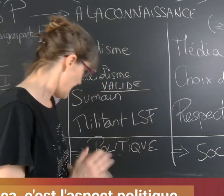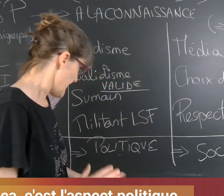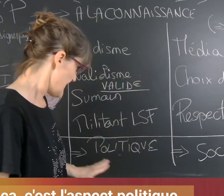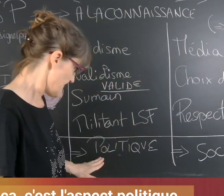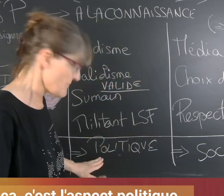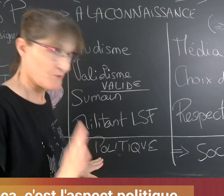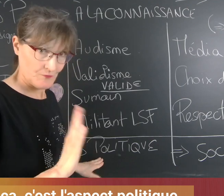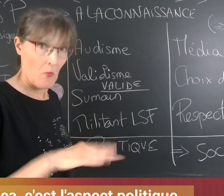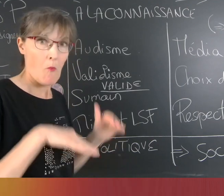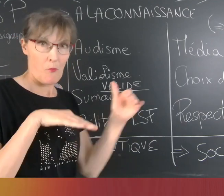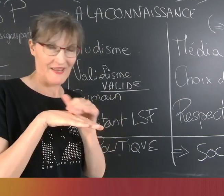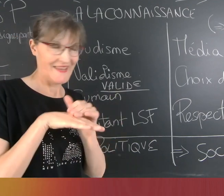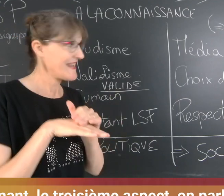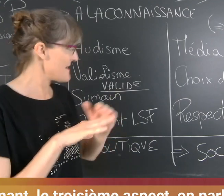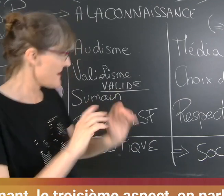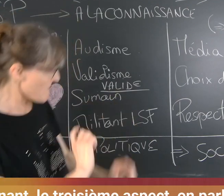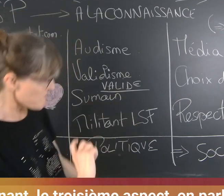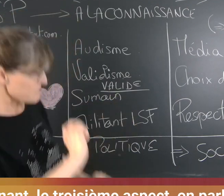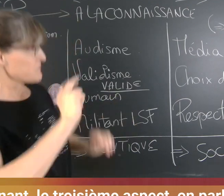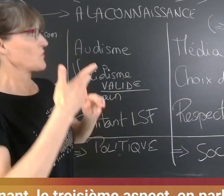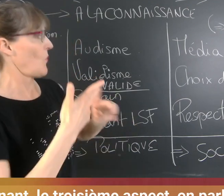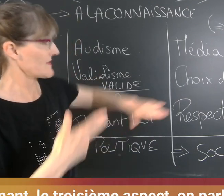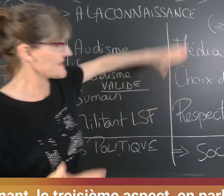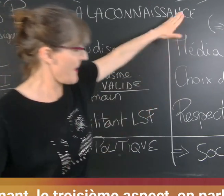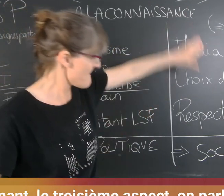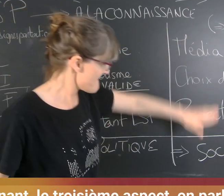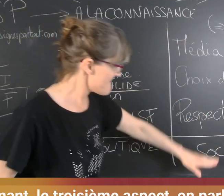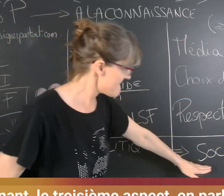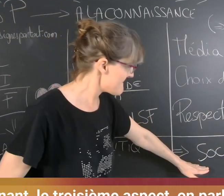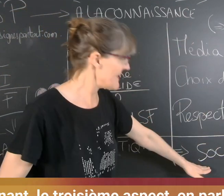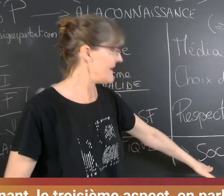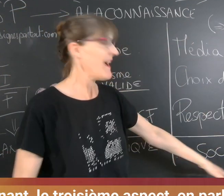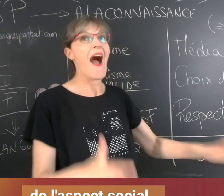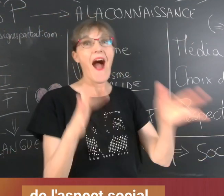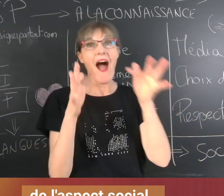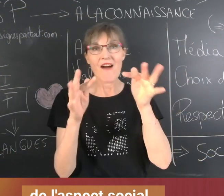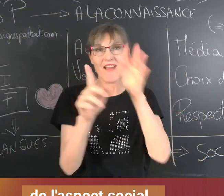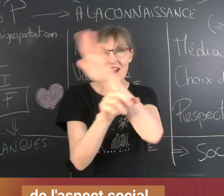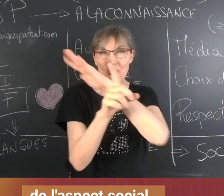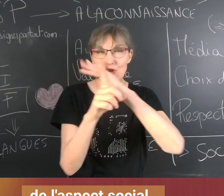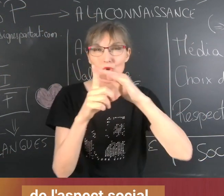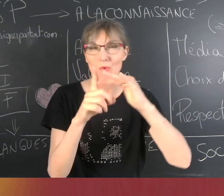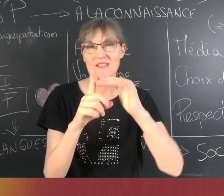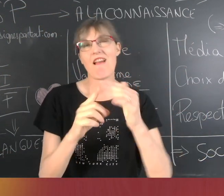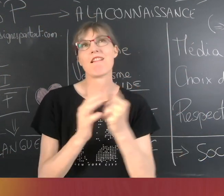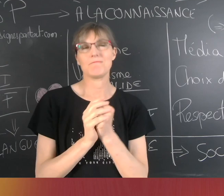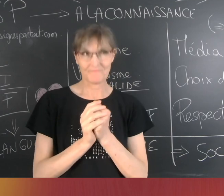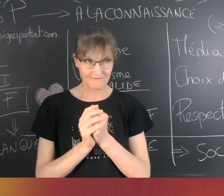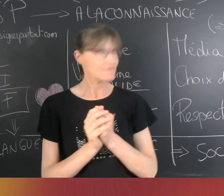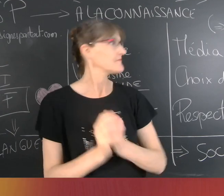Donc ça, c'est l'aspect politique. Maintenant, le troisième aspect, On parle de l'aspect